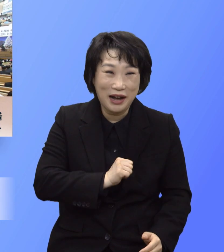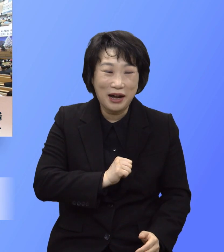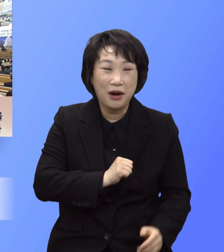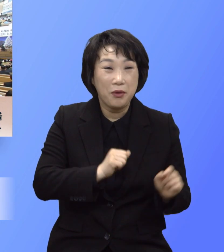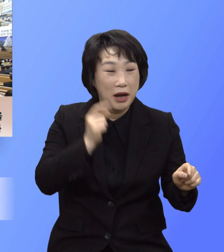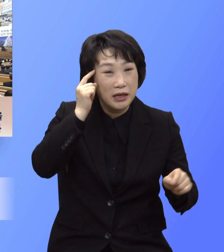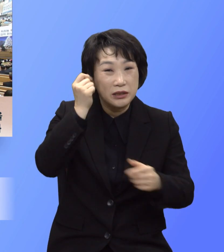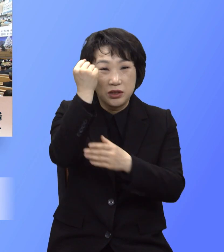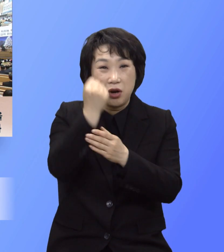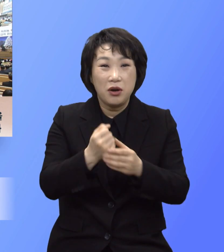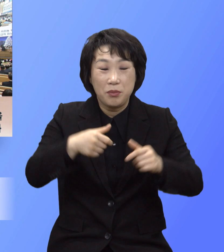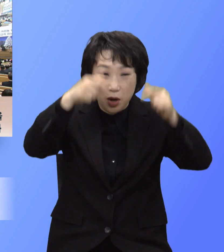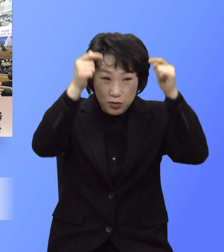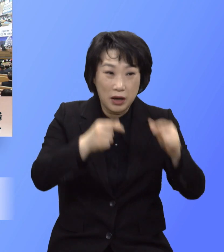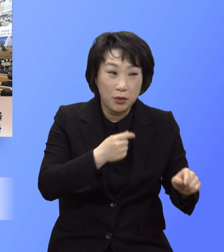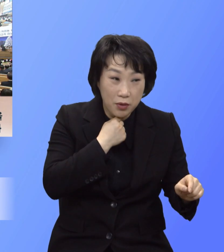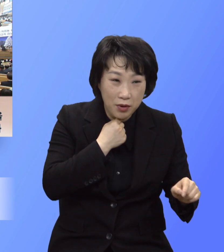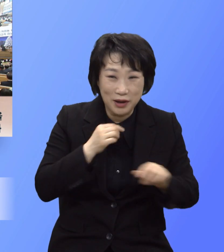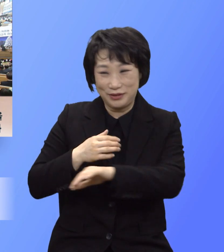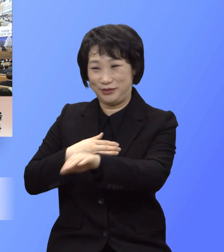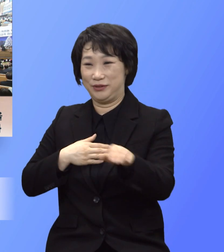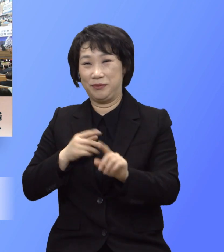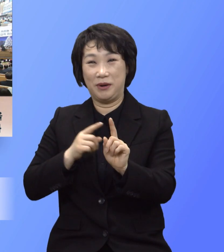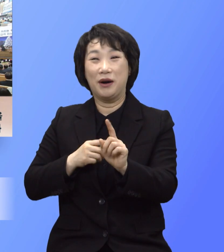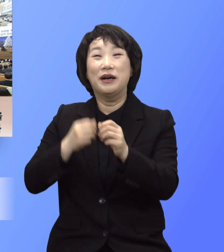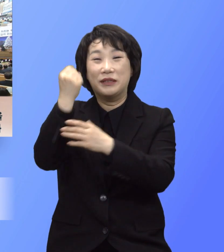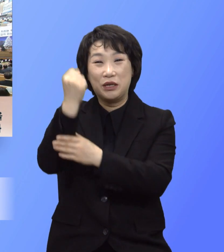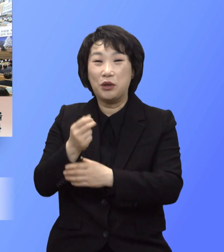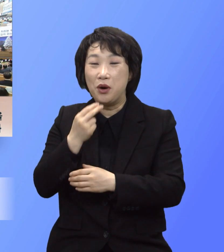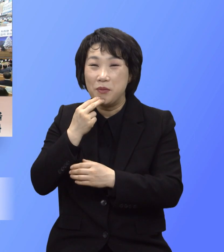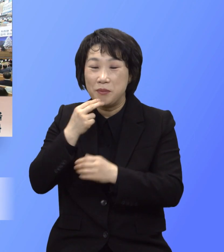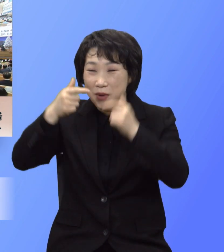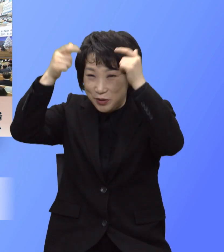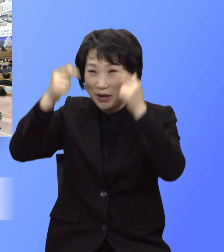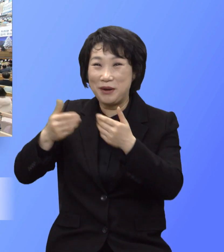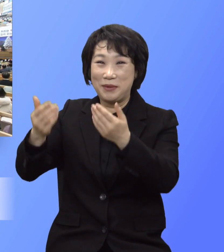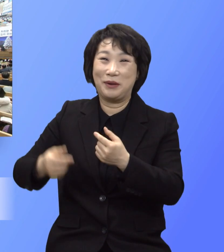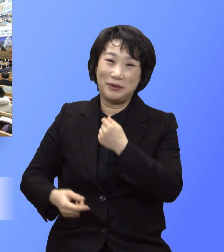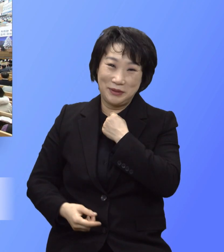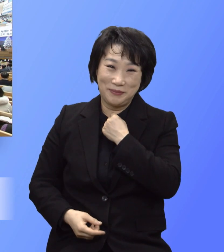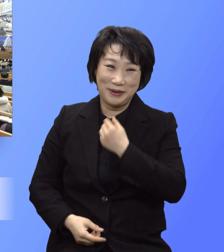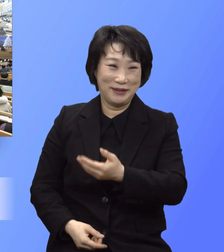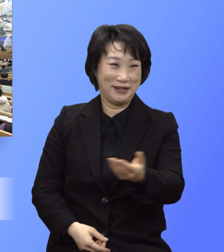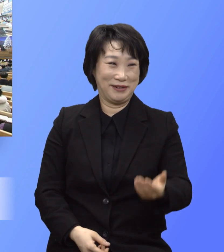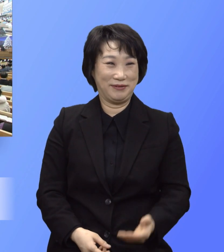썩을 면류관을 얻고자 하되 우리는 썩지 아니할 것을 얻고자 하노라. 자,